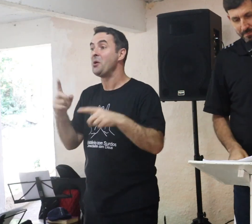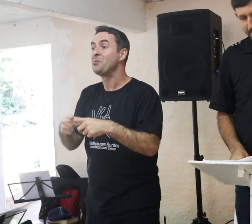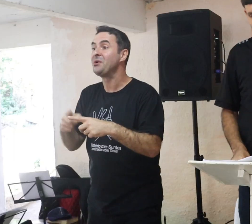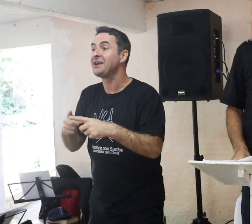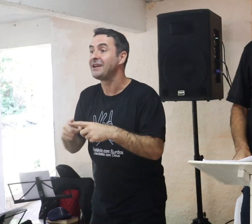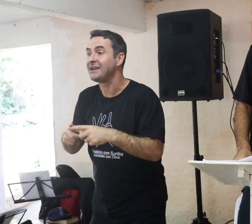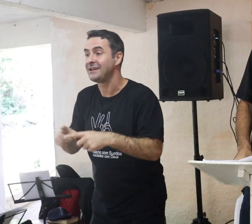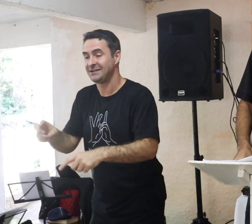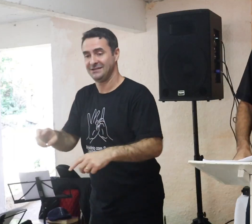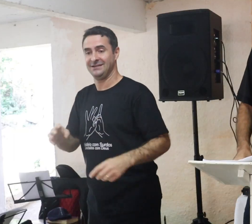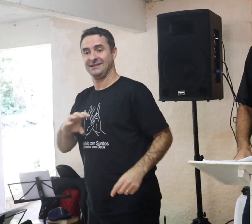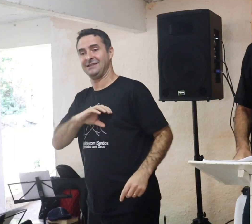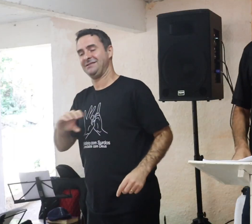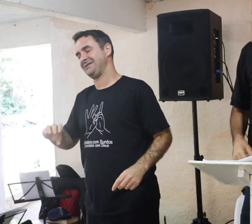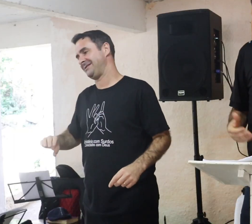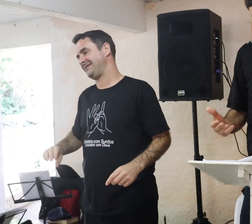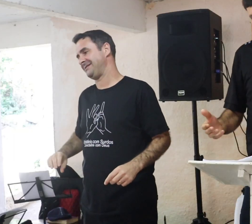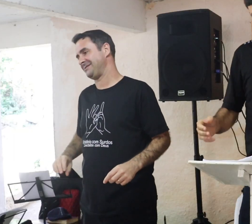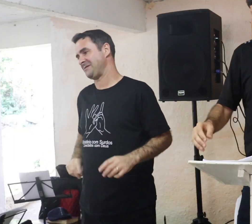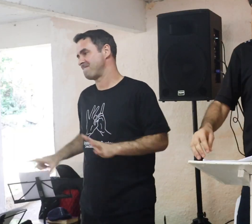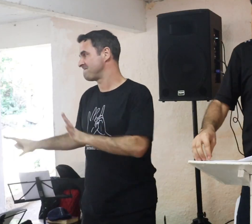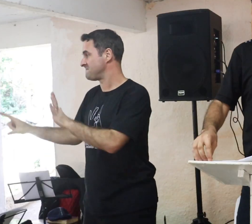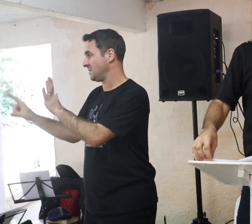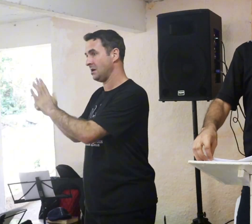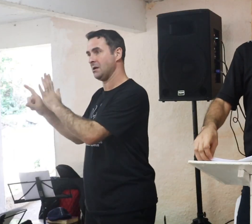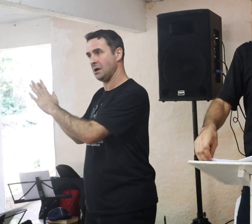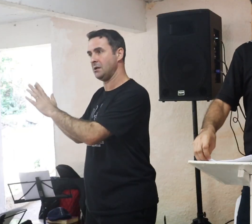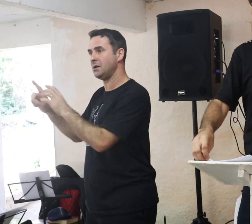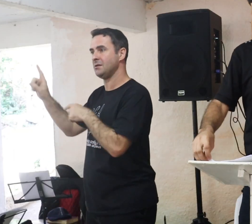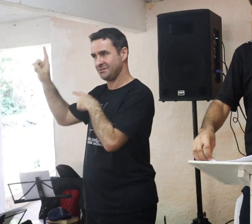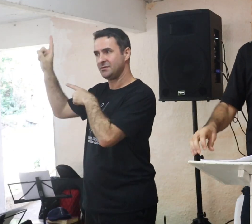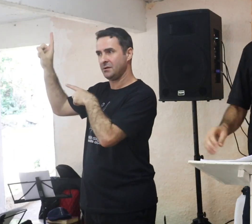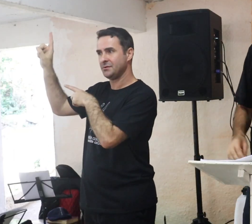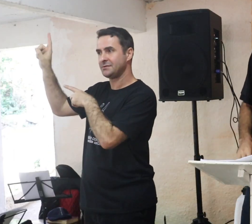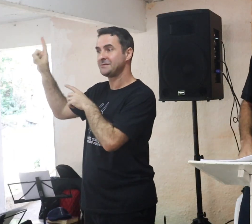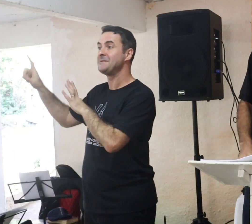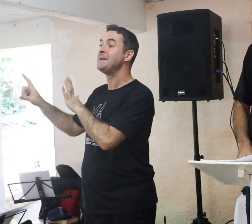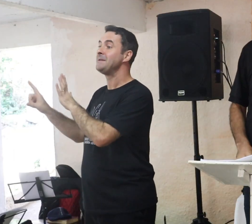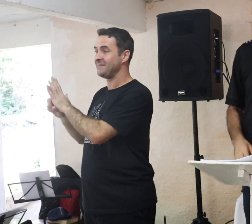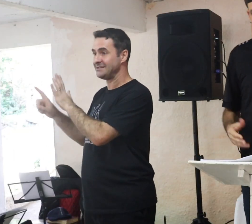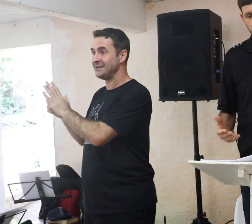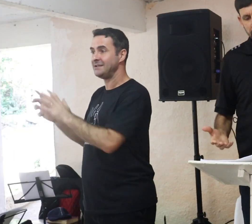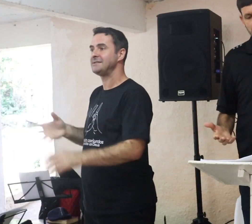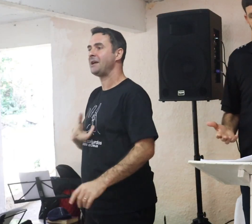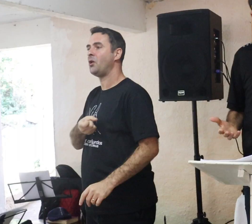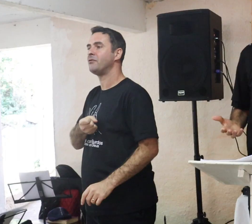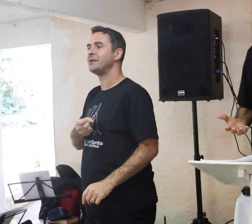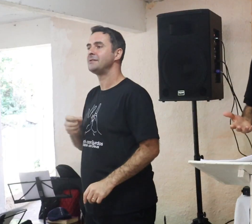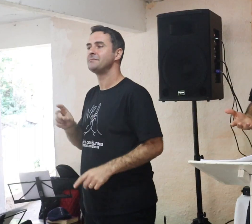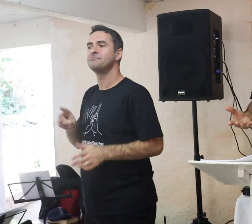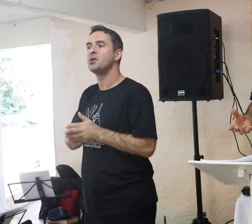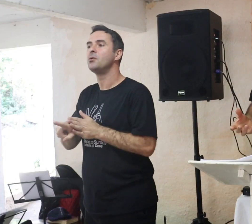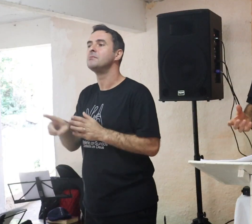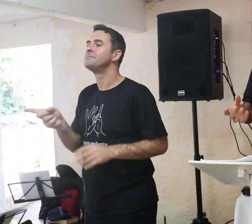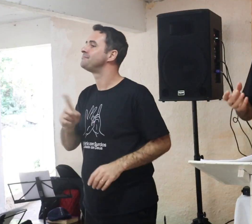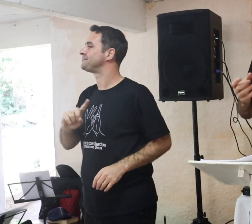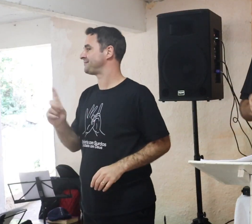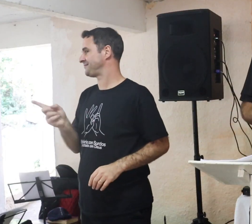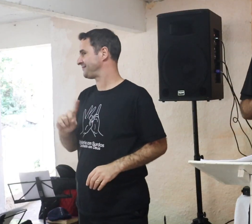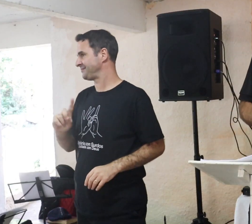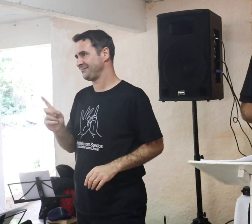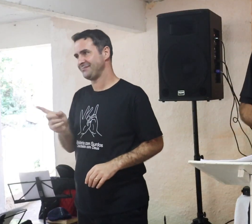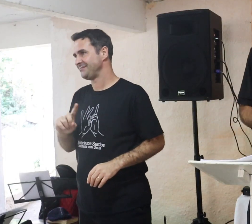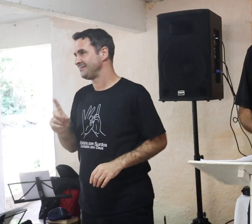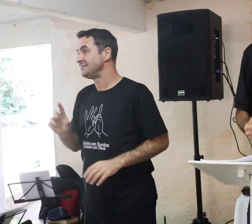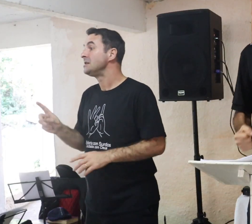Cristo. A lei é divina, mas ela é incapaz de levar os homens a um estado de salvação. Ela faz de